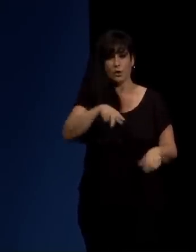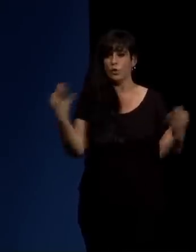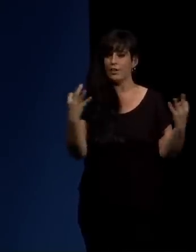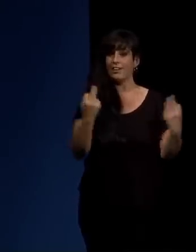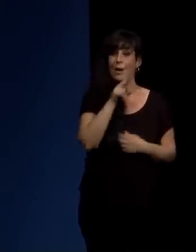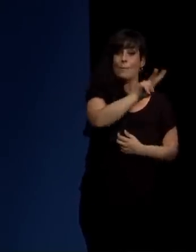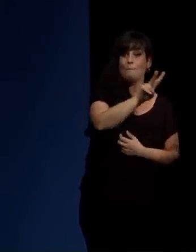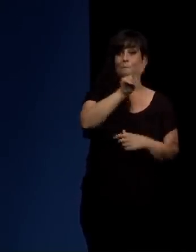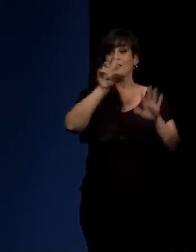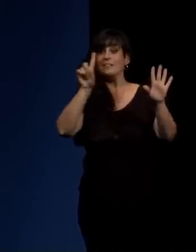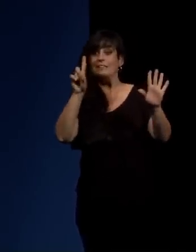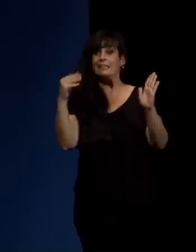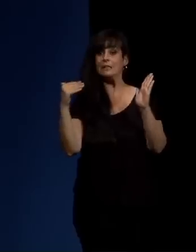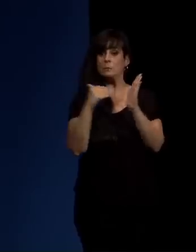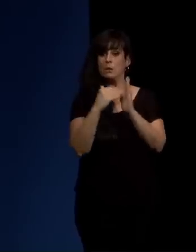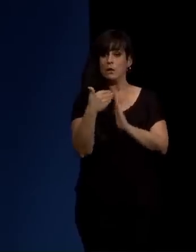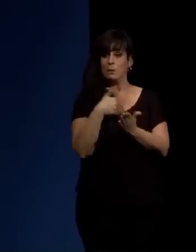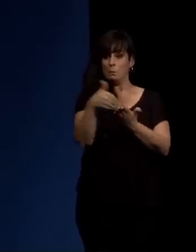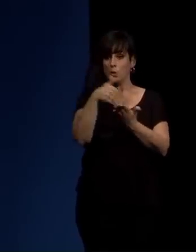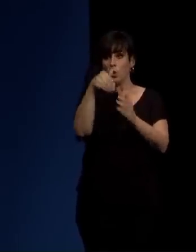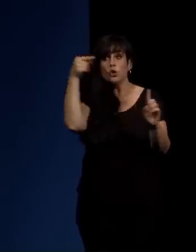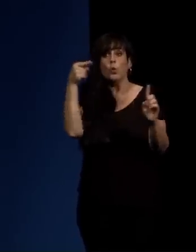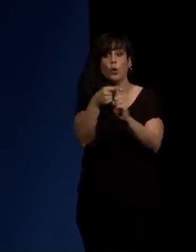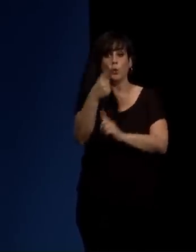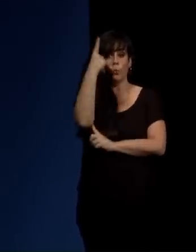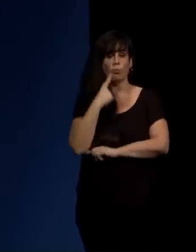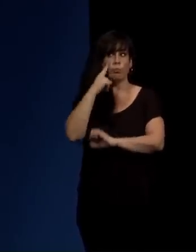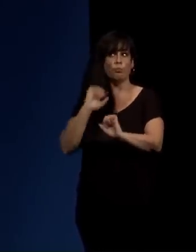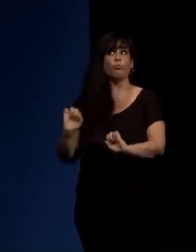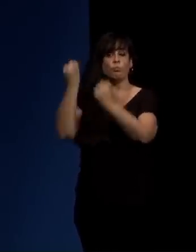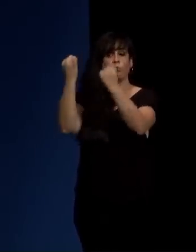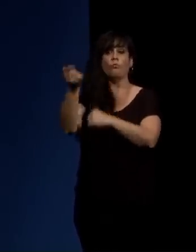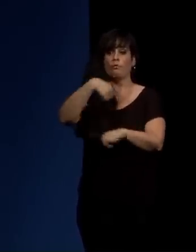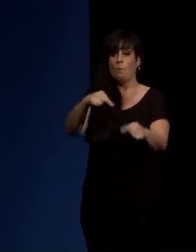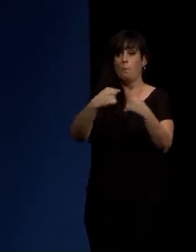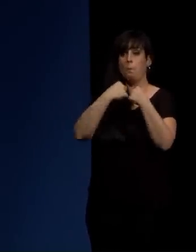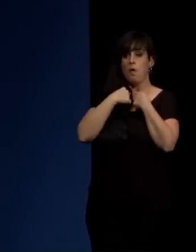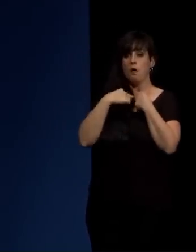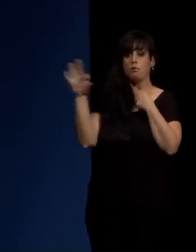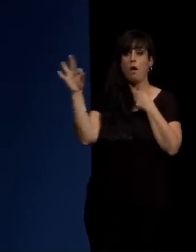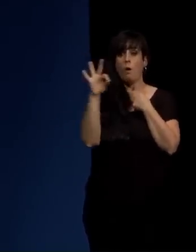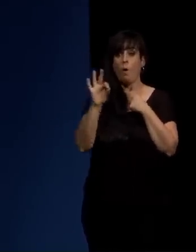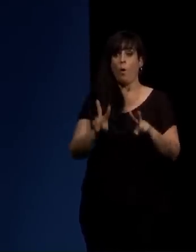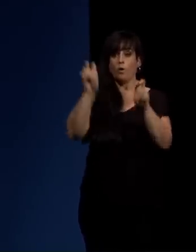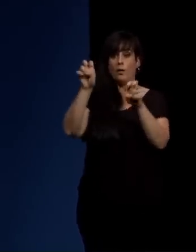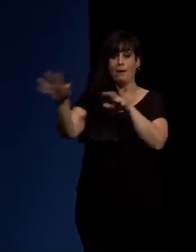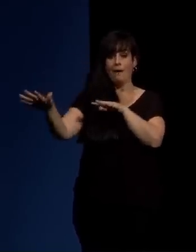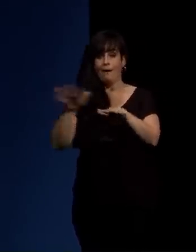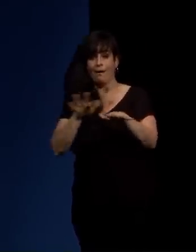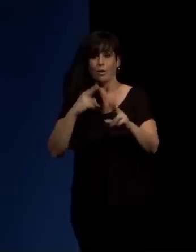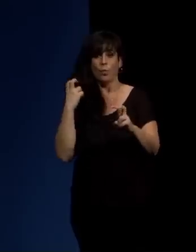26.000 millóns de euros no rescate dos bancos ou en comprar eso que chaman os activos tóxicos mentras